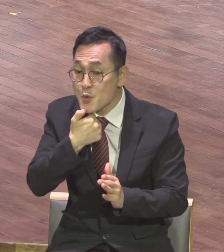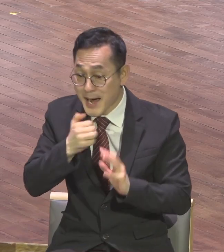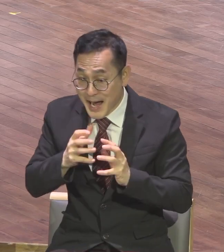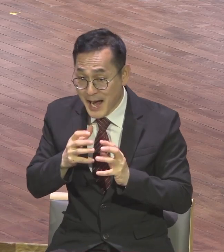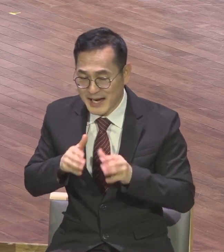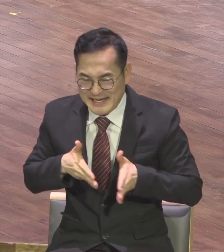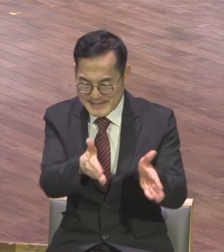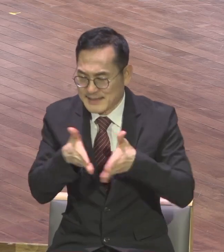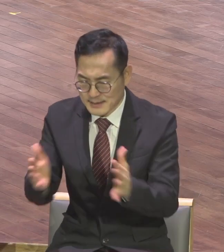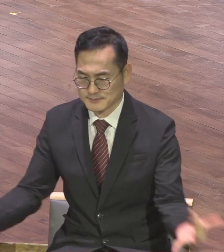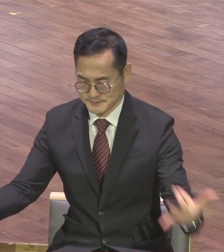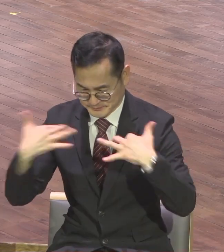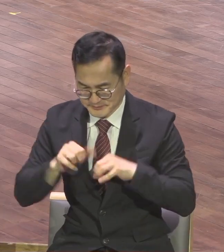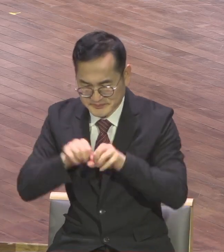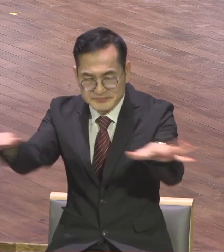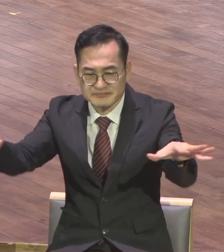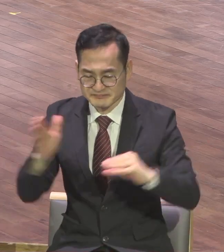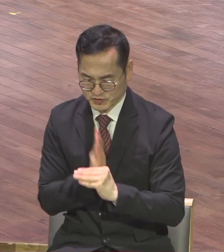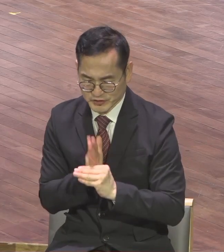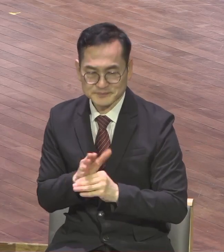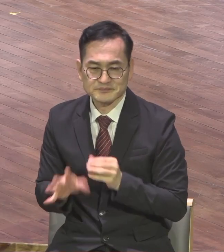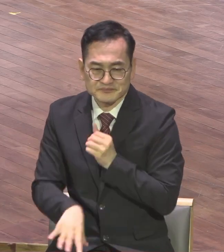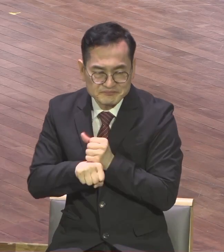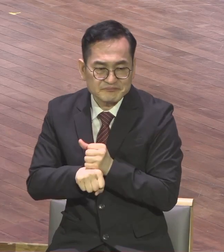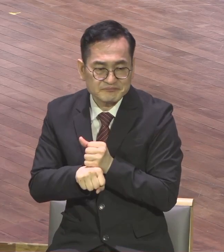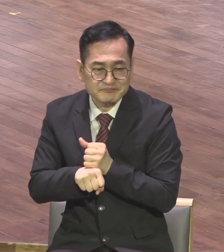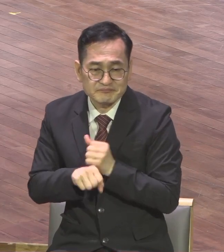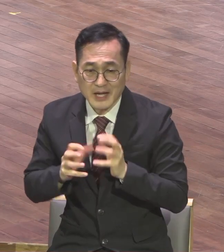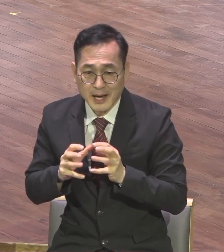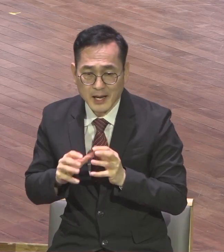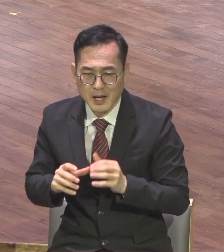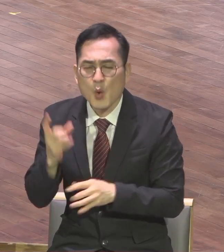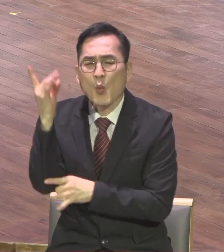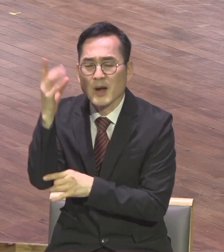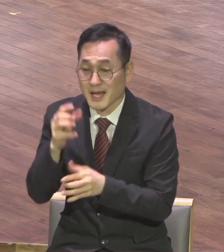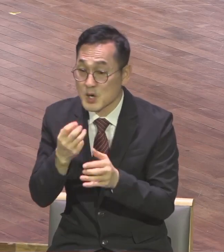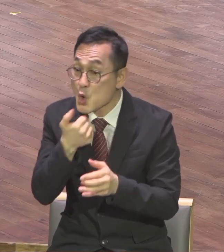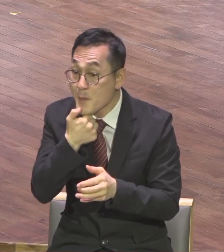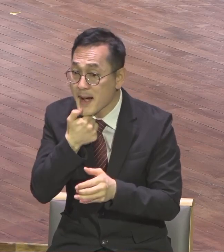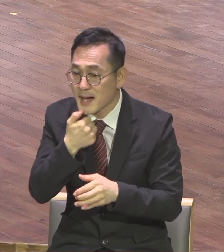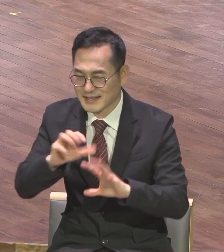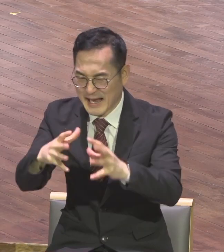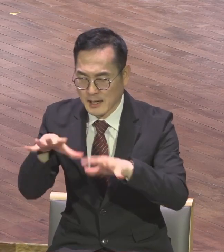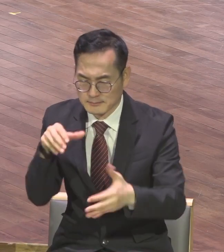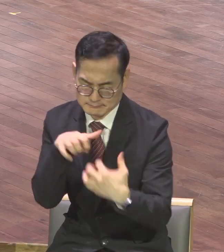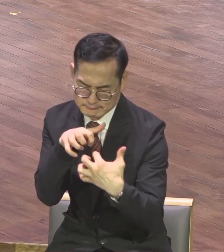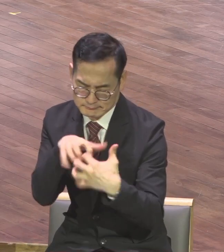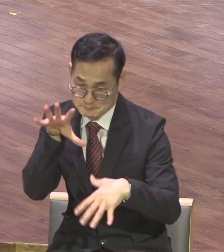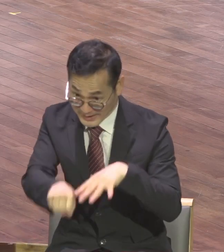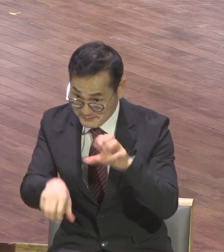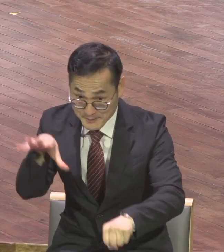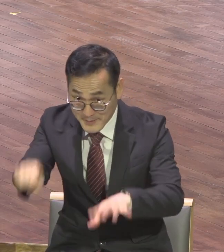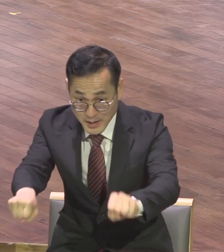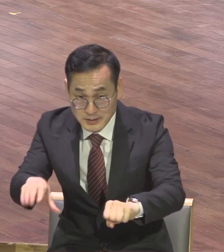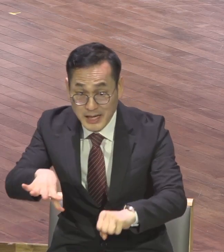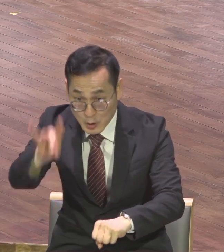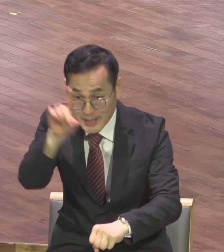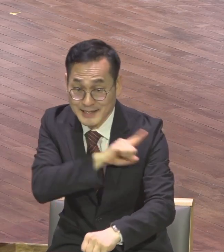왜냐, 로마는 한 나라를 정복을 딱 하면 먼저 도로부터 깔았어요. 도로부터.